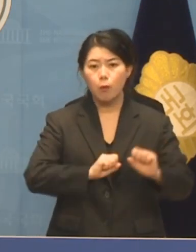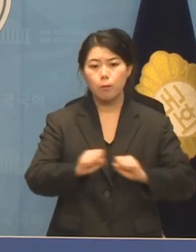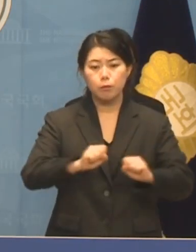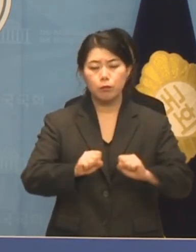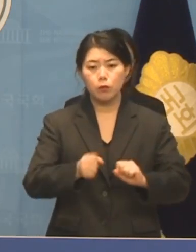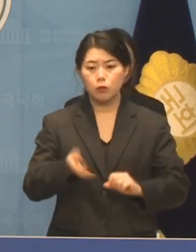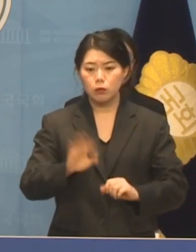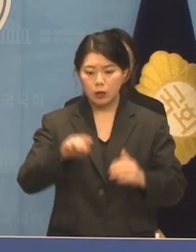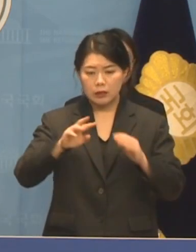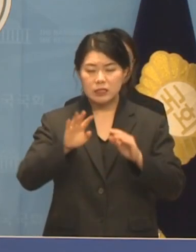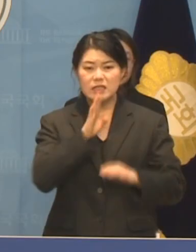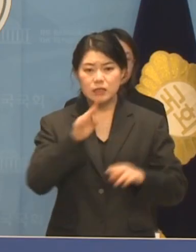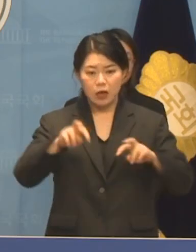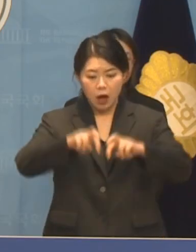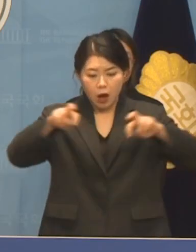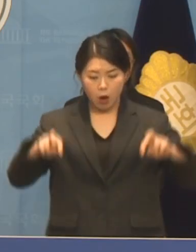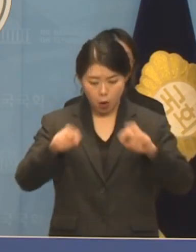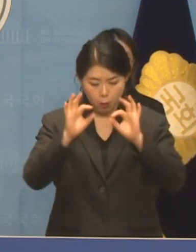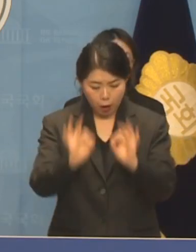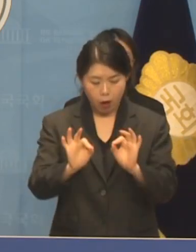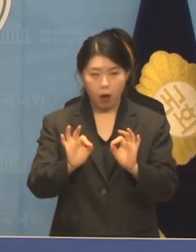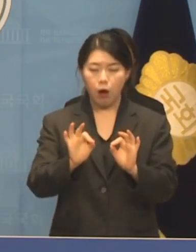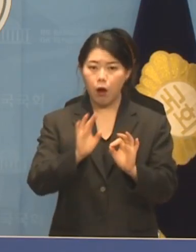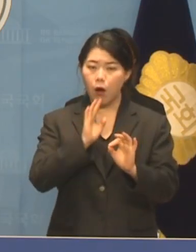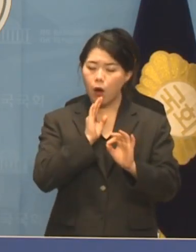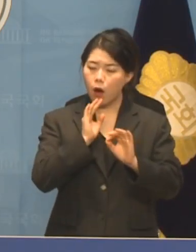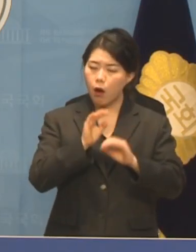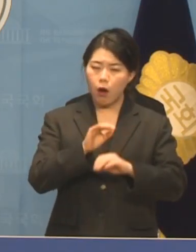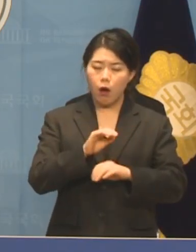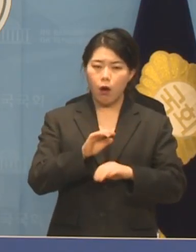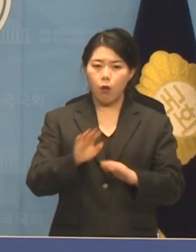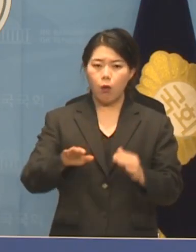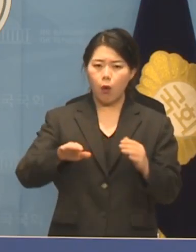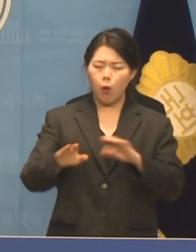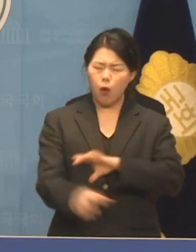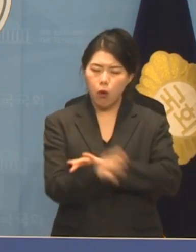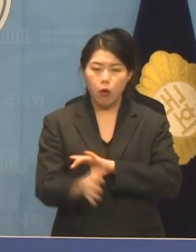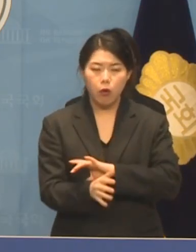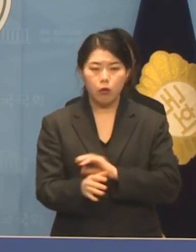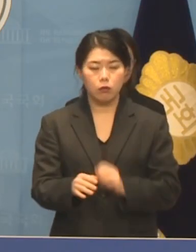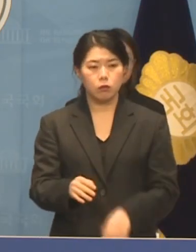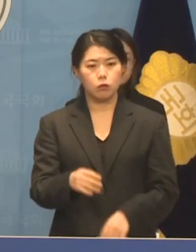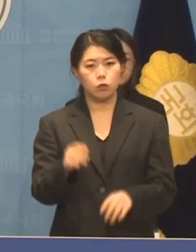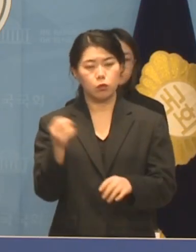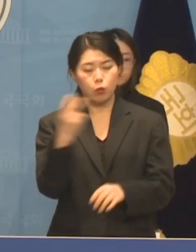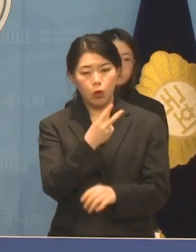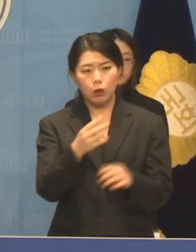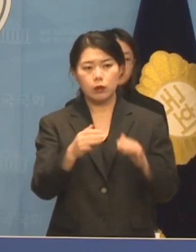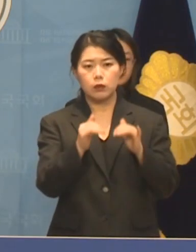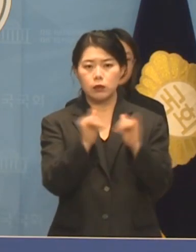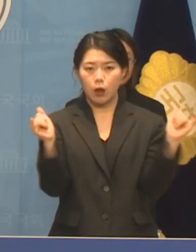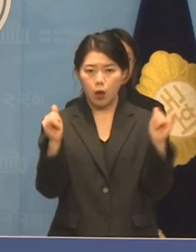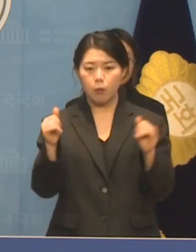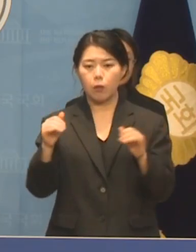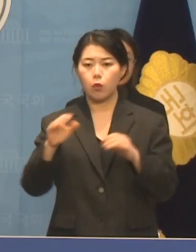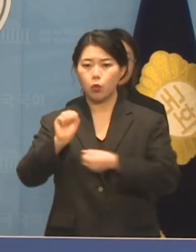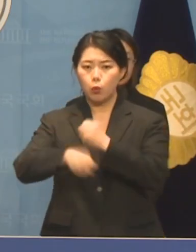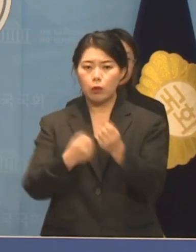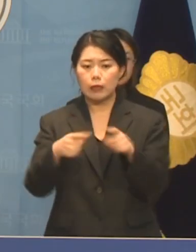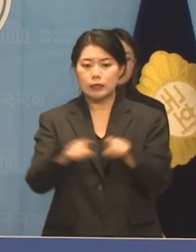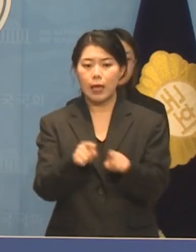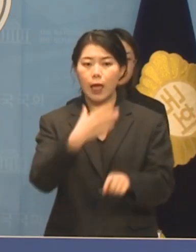안 사정이 이토록 망가져 있을 줄은, 더욱이 사람과 동물이 함께 행복하다는 가치를 내건